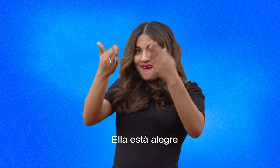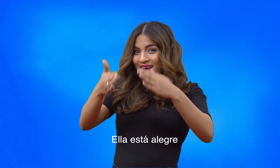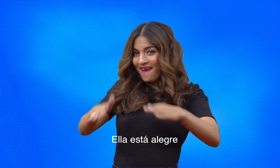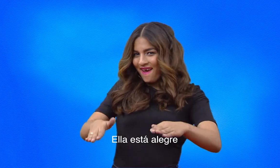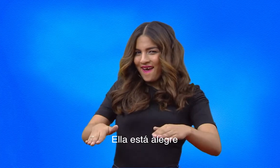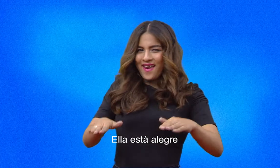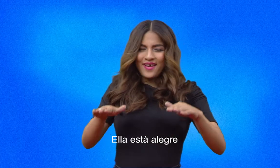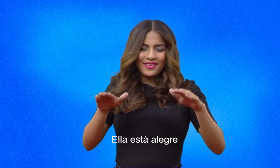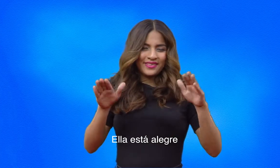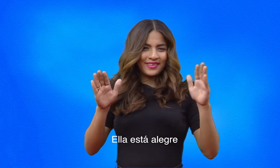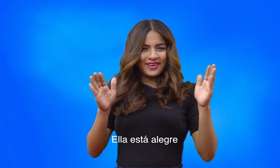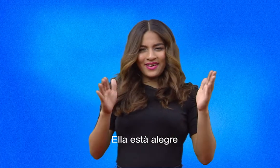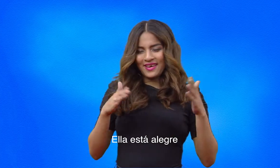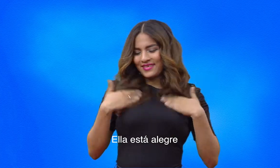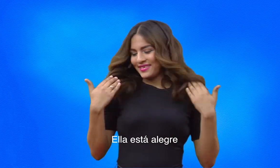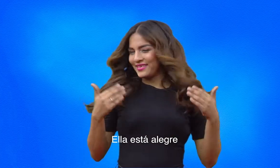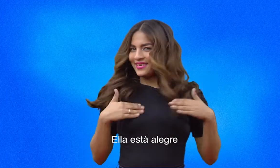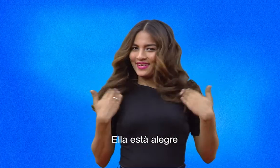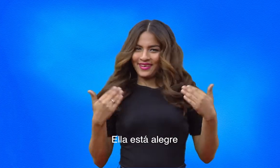Ella está alegre.